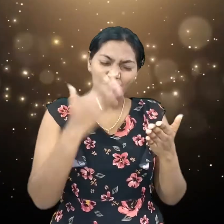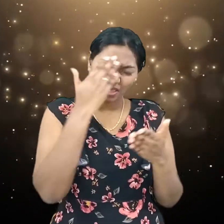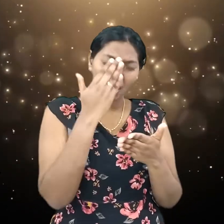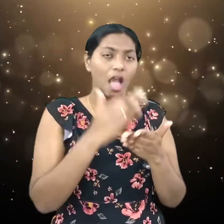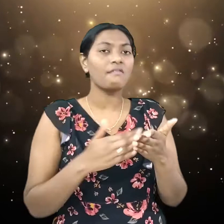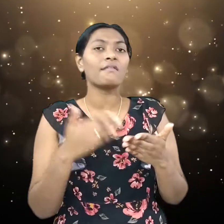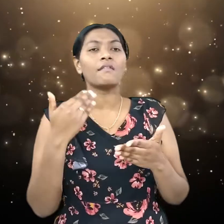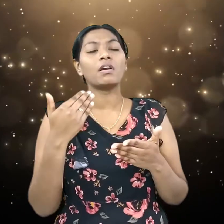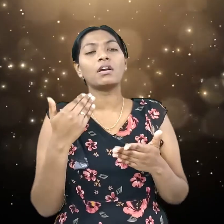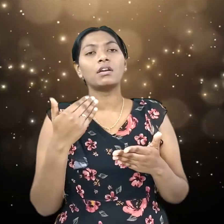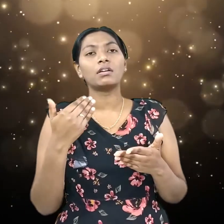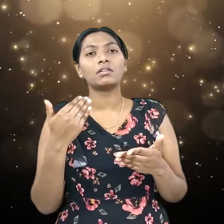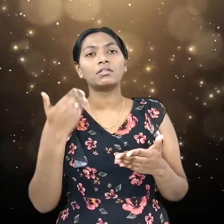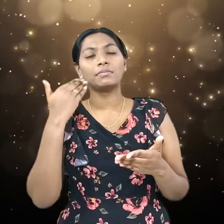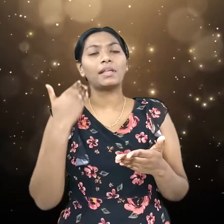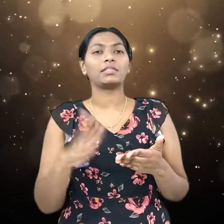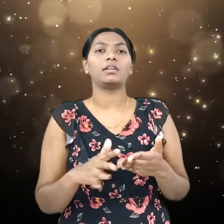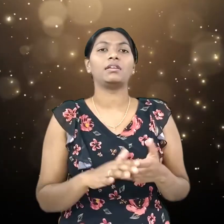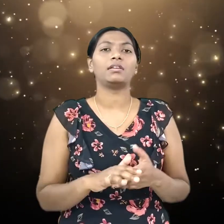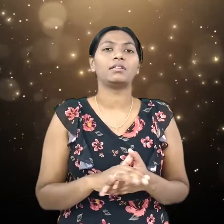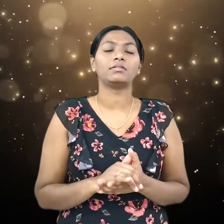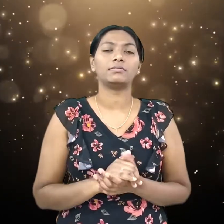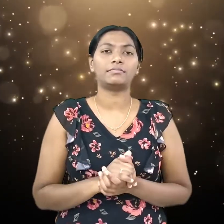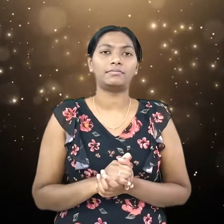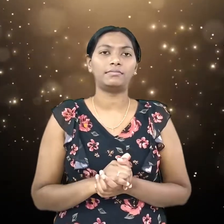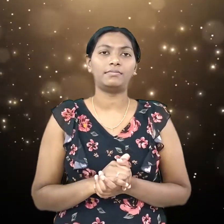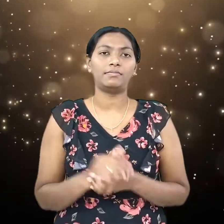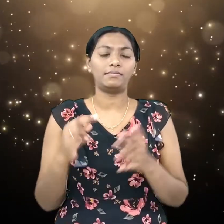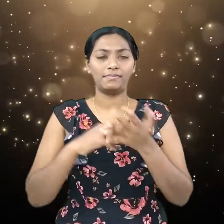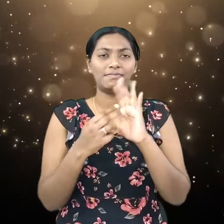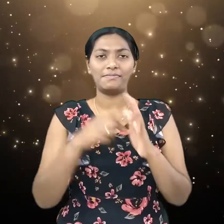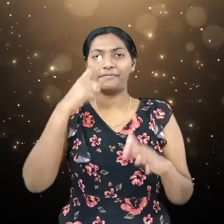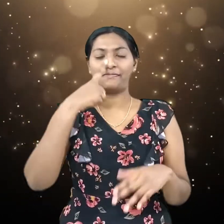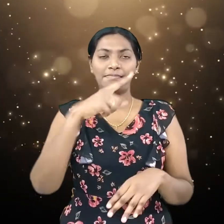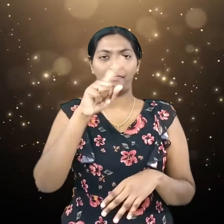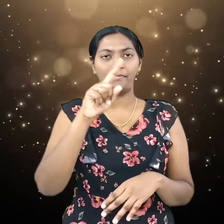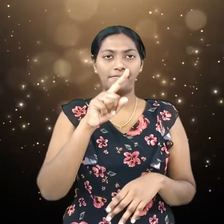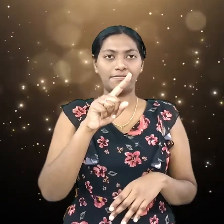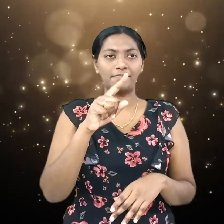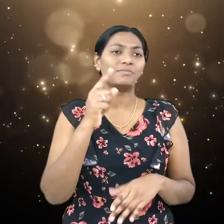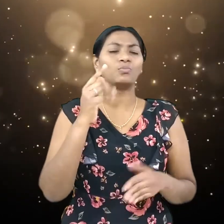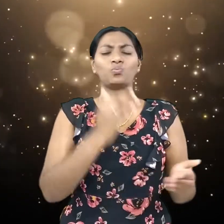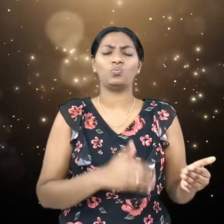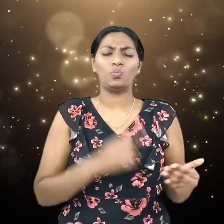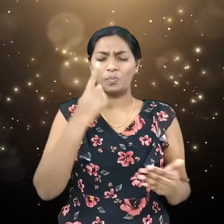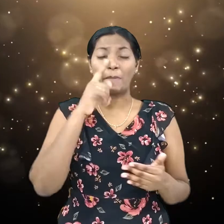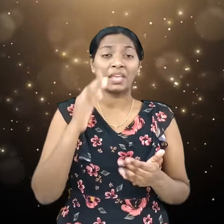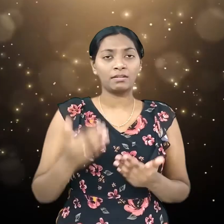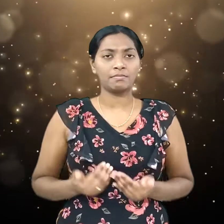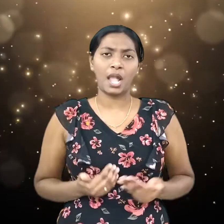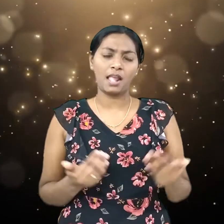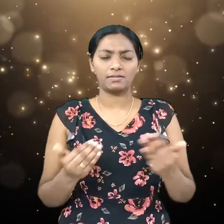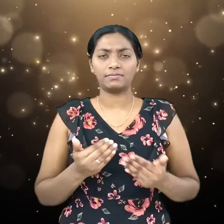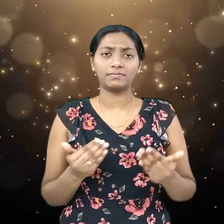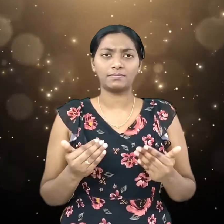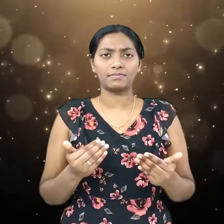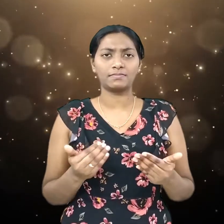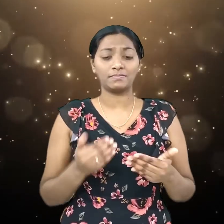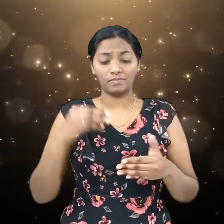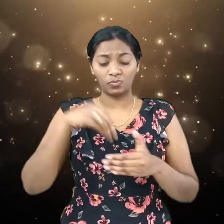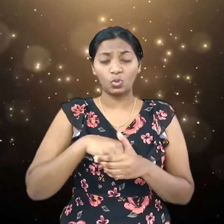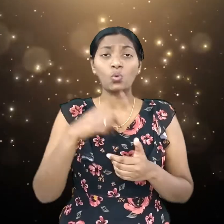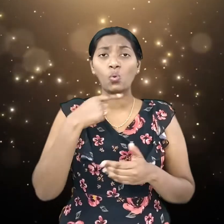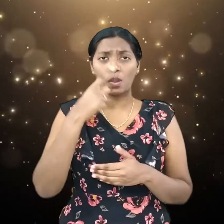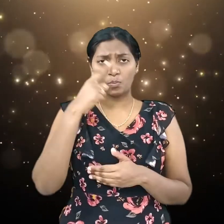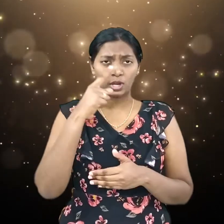जैसे एक मां है, गर्भवती है वो, अब उसके पेट में कौन है उसे नहीं पता है, पता है क्या वो उसके लिए क्या है, गुप्त,